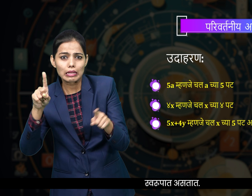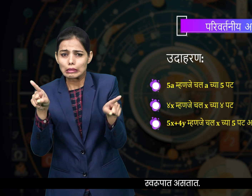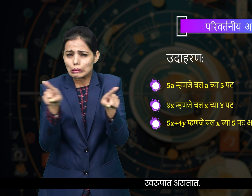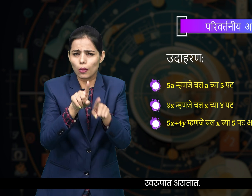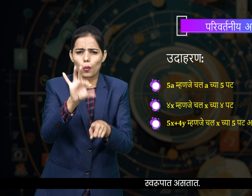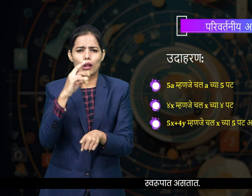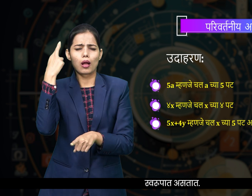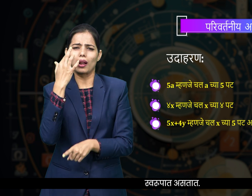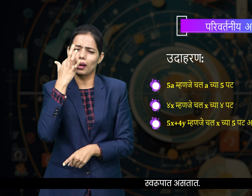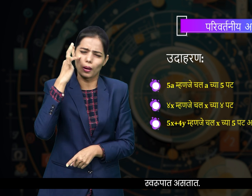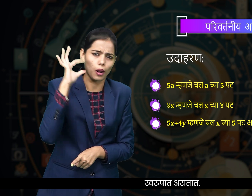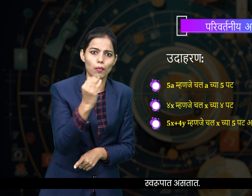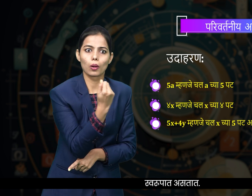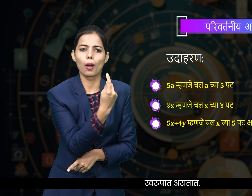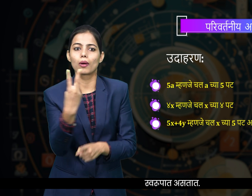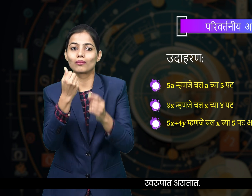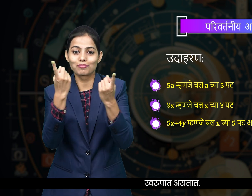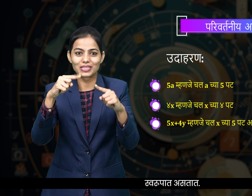स्वरूपात असतात.